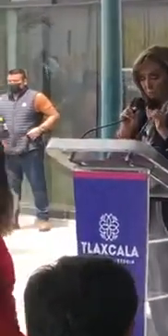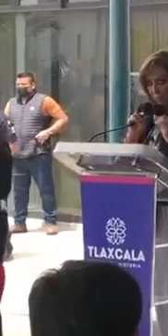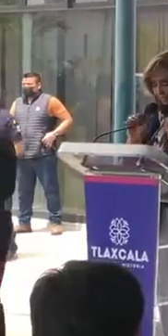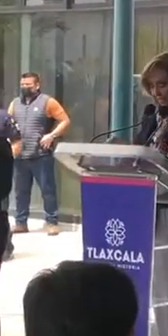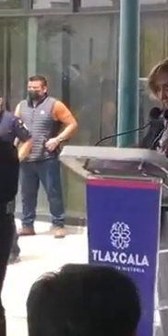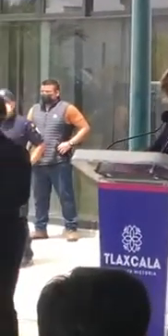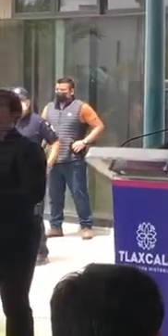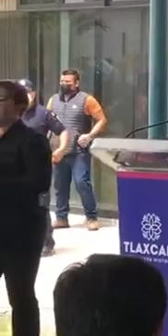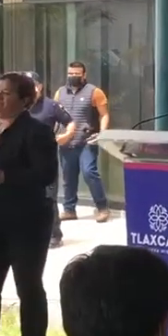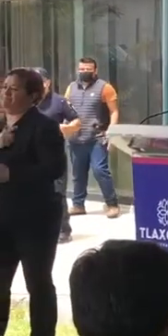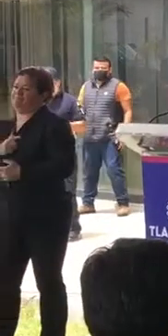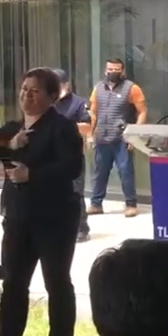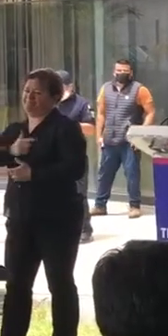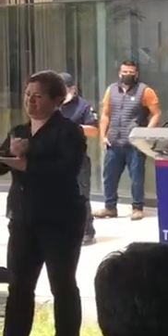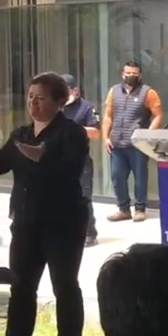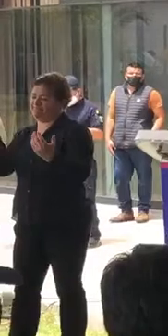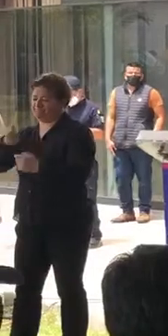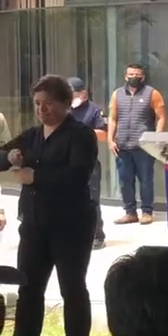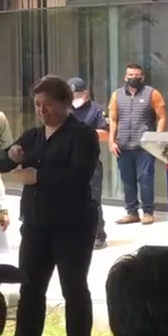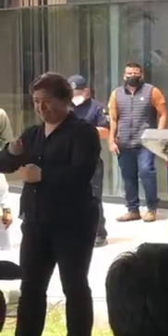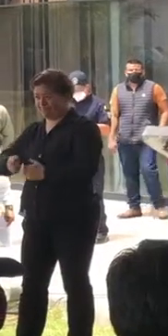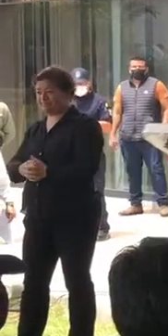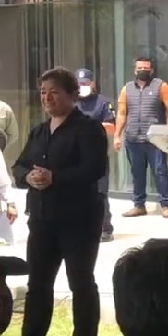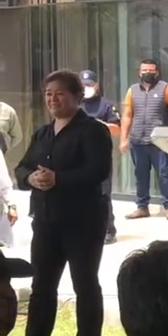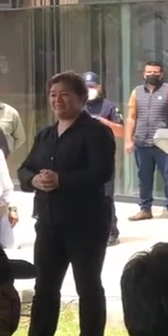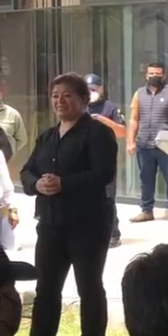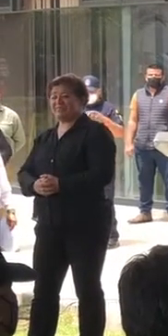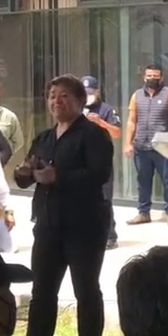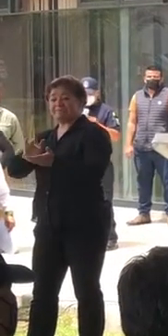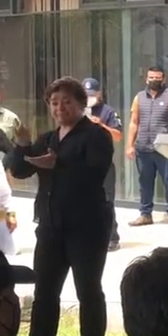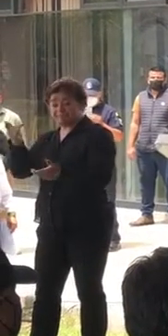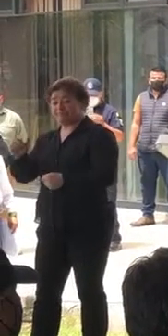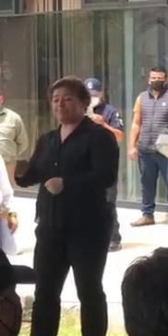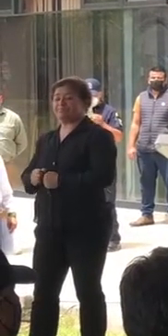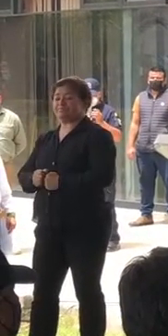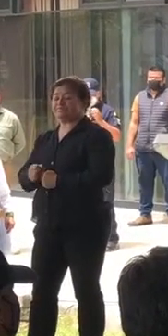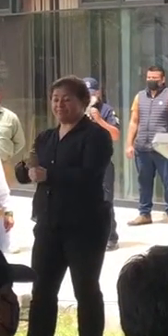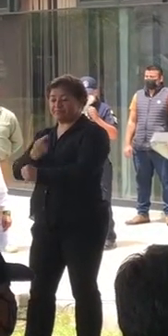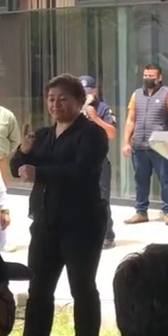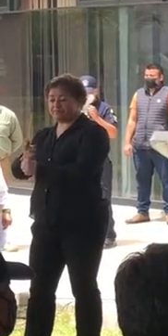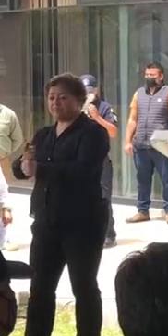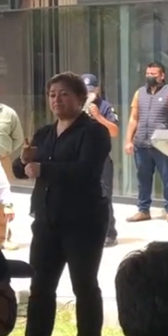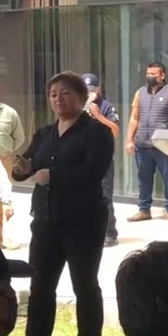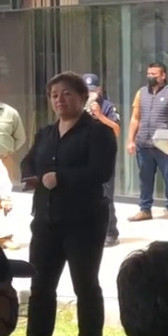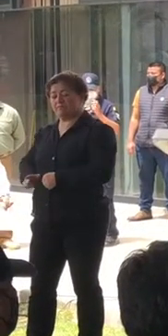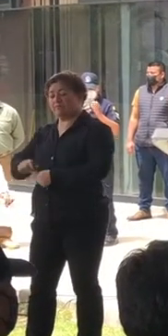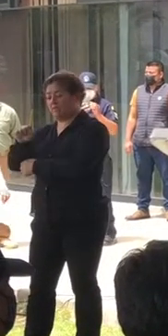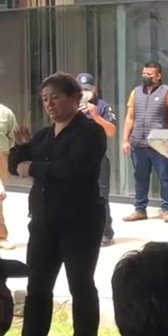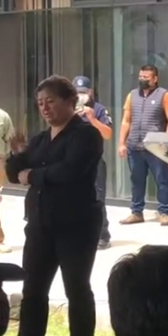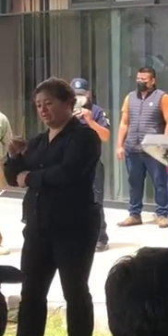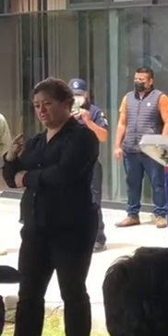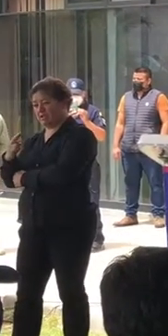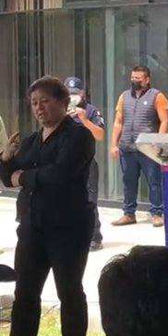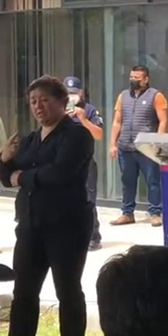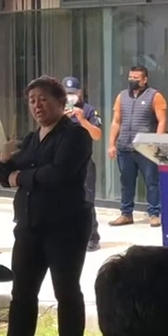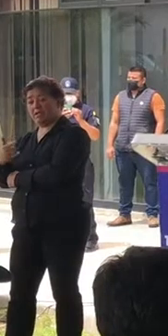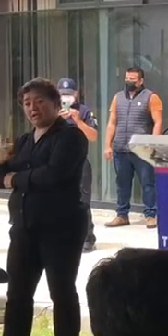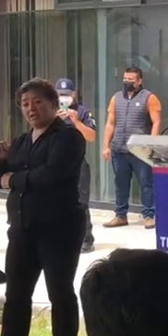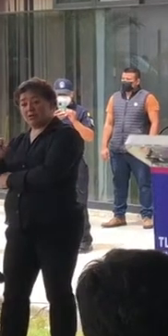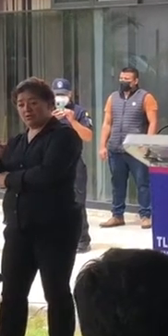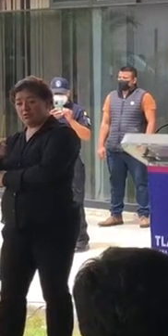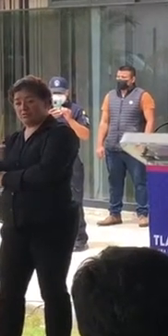qué gusto poder saludar agradezco al secretario de gobierno sergio gonzález hernández y desde luego al